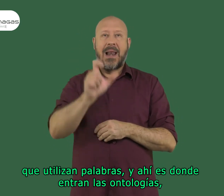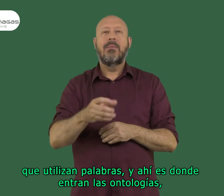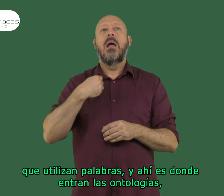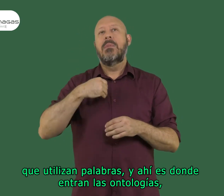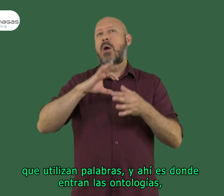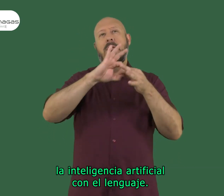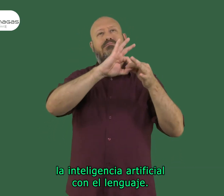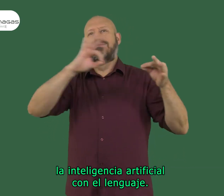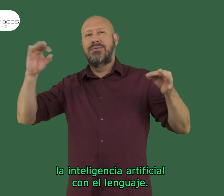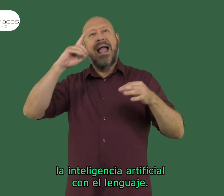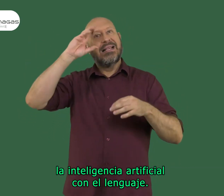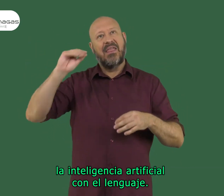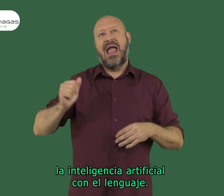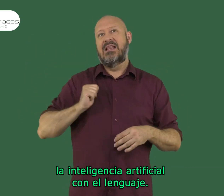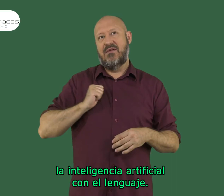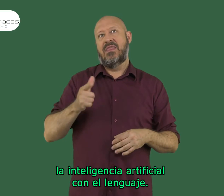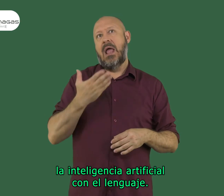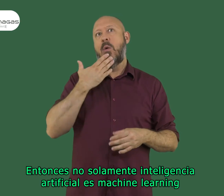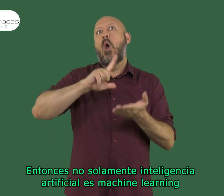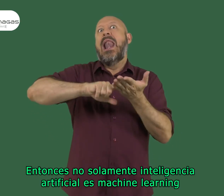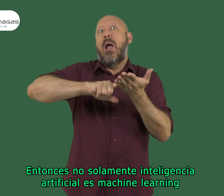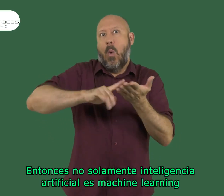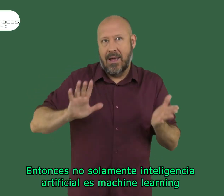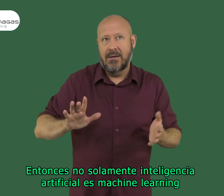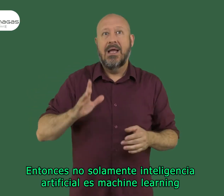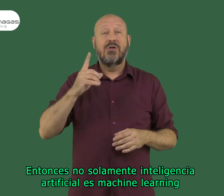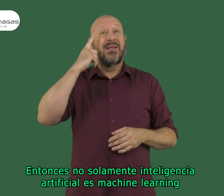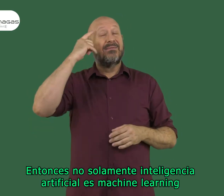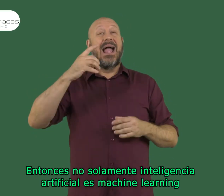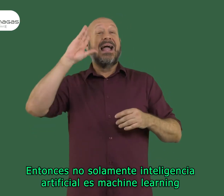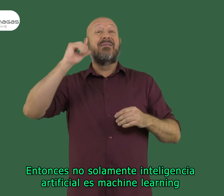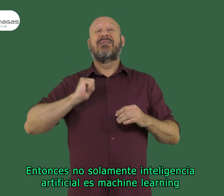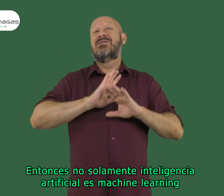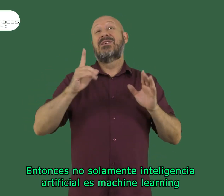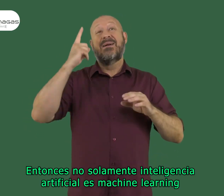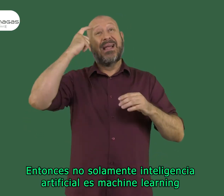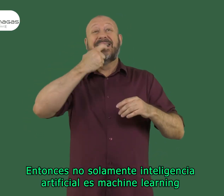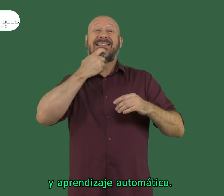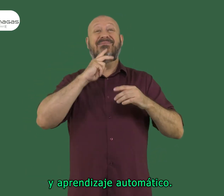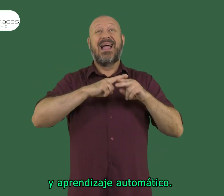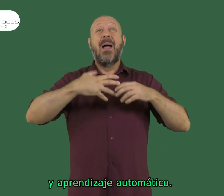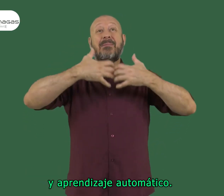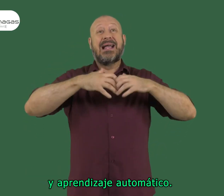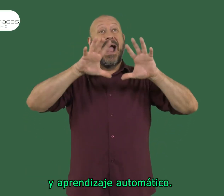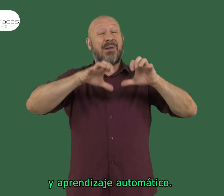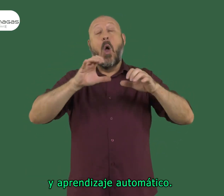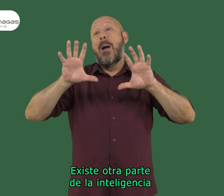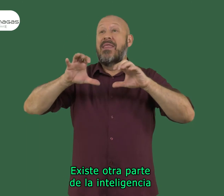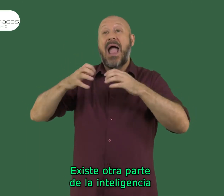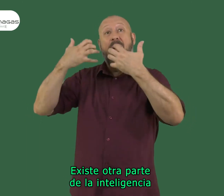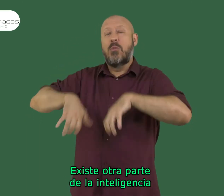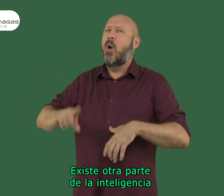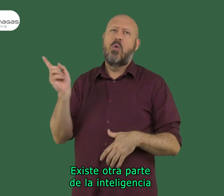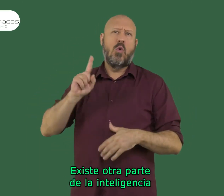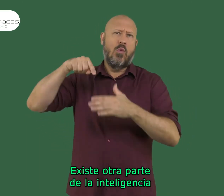las ontologías, la inteligencia artificial con el lenguaje. Entonces, no solamente inteligencia artificial es machine learning y aprendizaje automático,